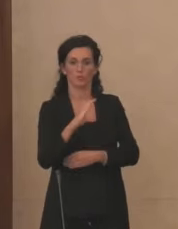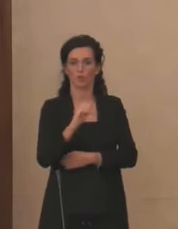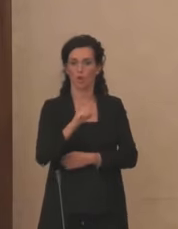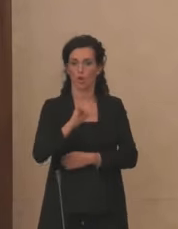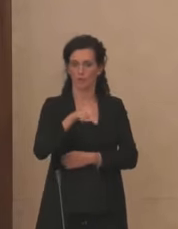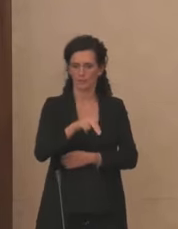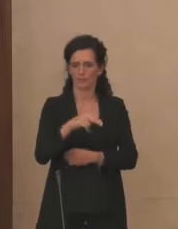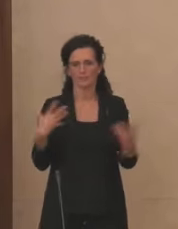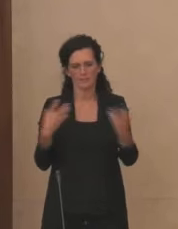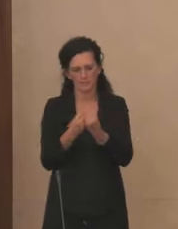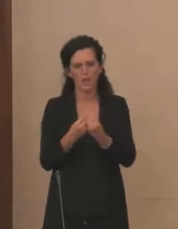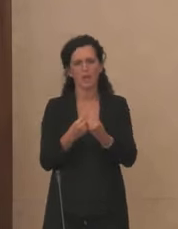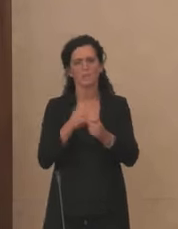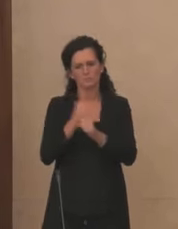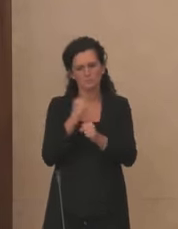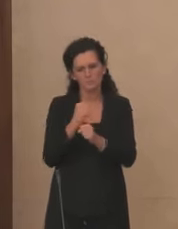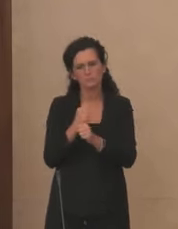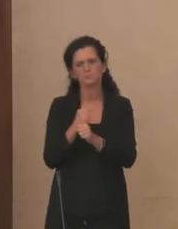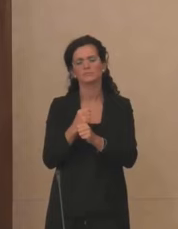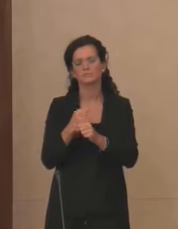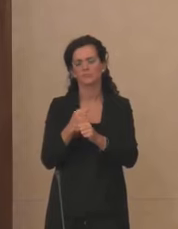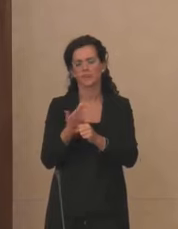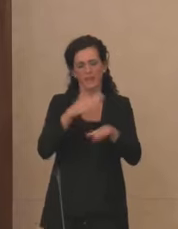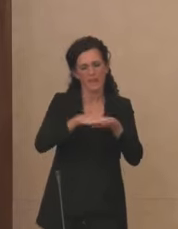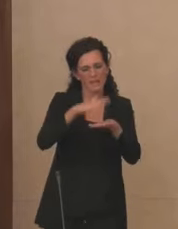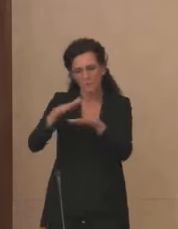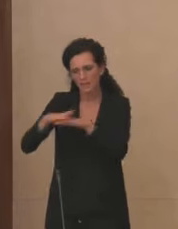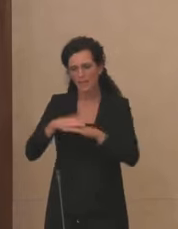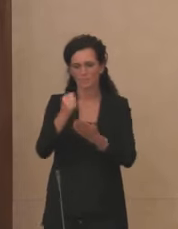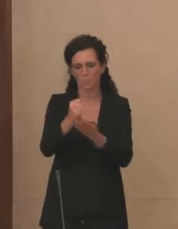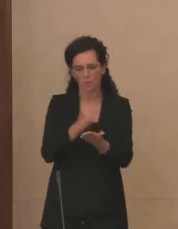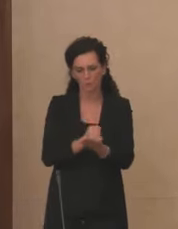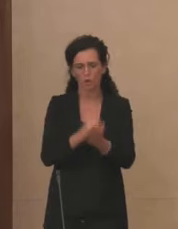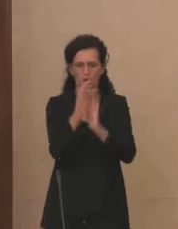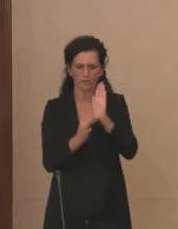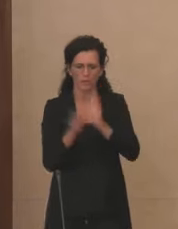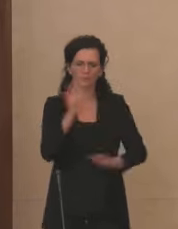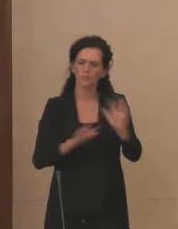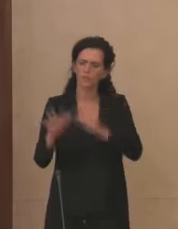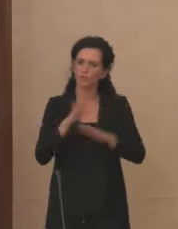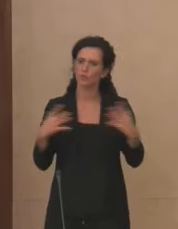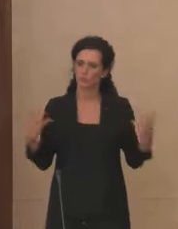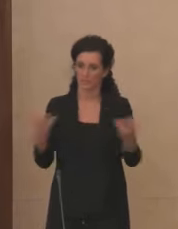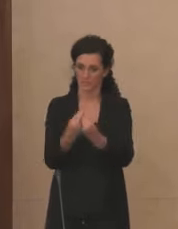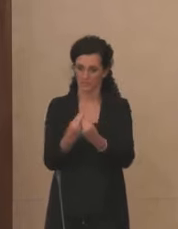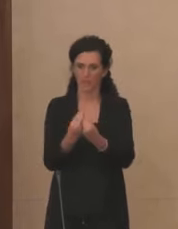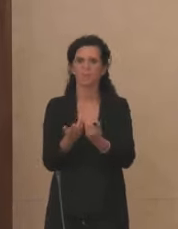con Tess, Lori e Bird. Abbiamo messo insieme esperienze, protocolli e dati e